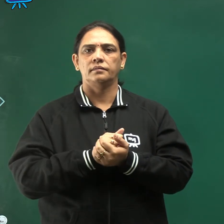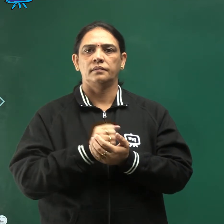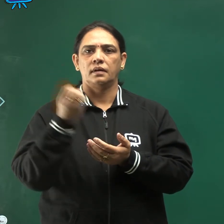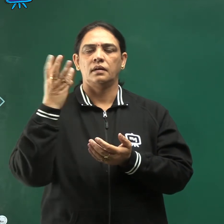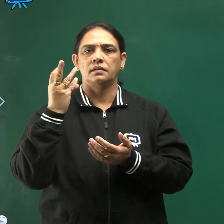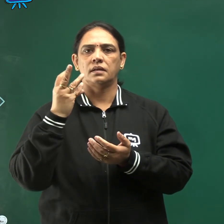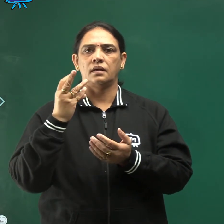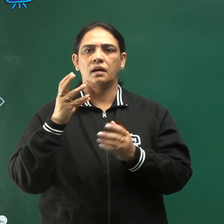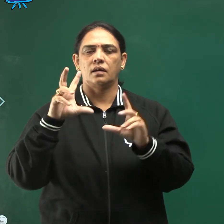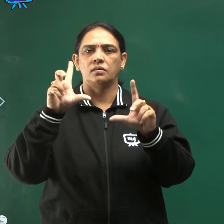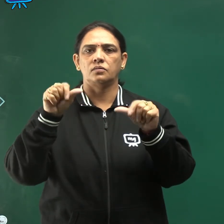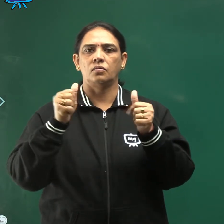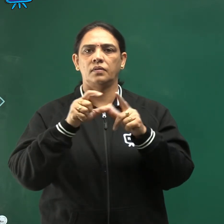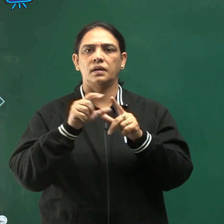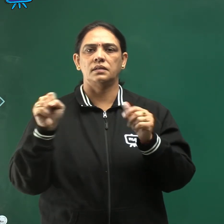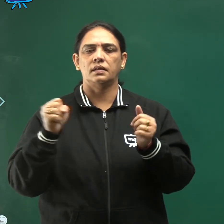संख्या ज्ञात कीजिए